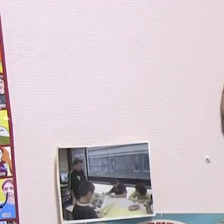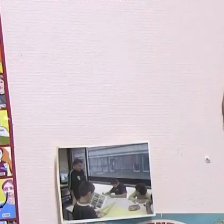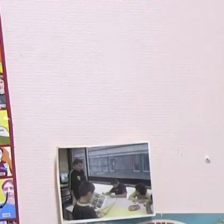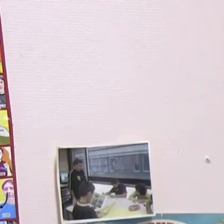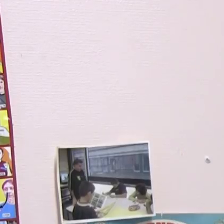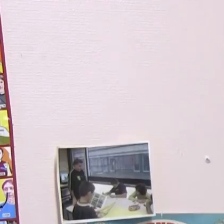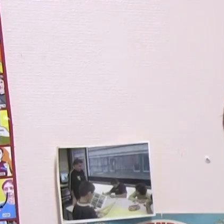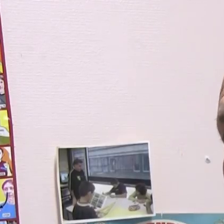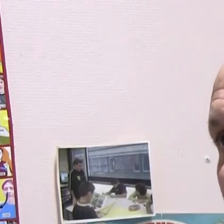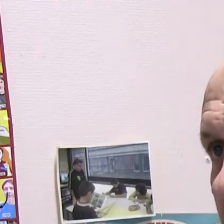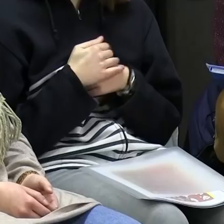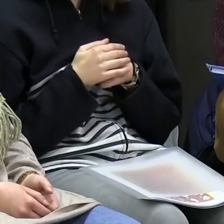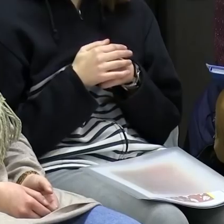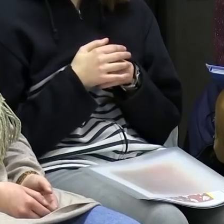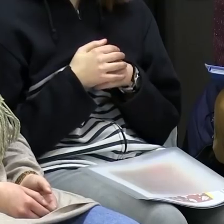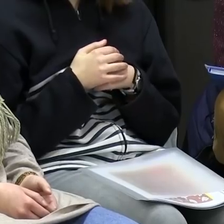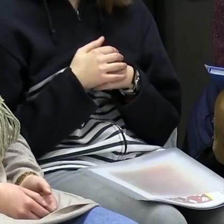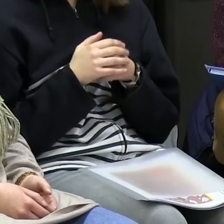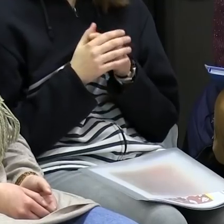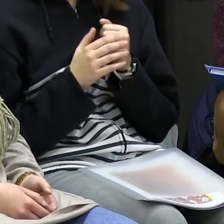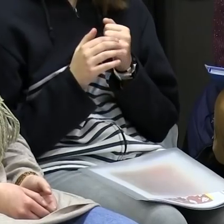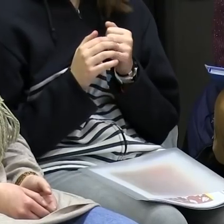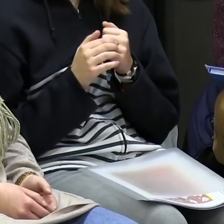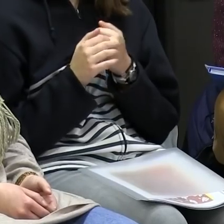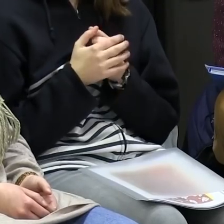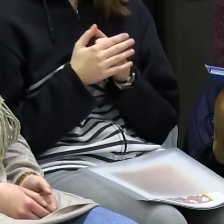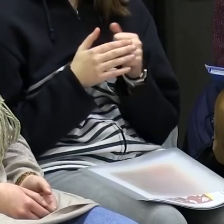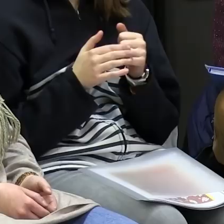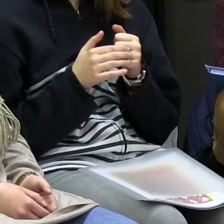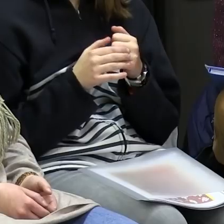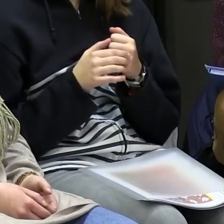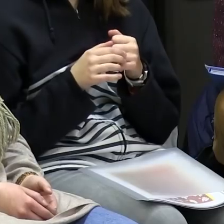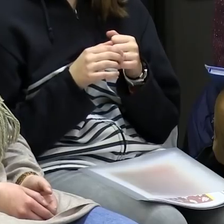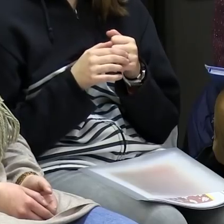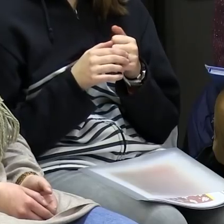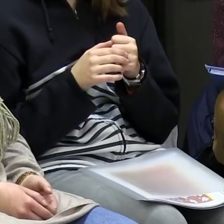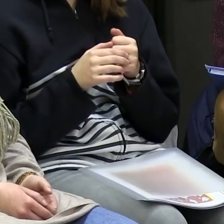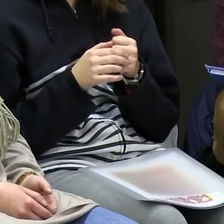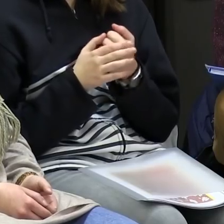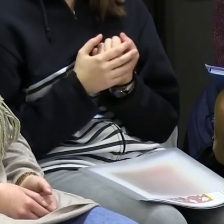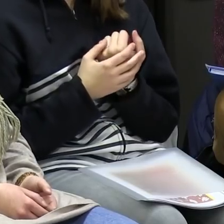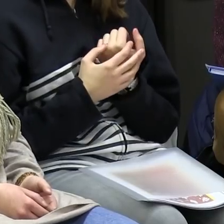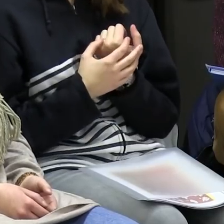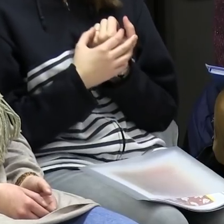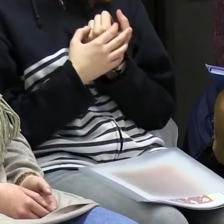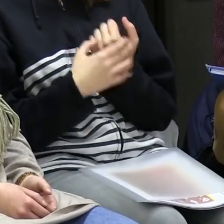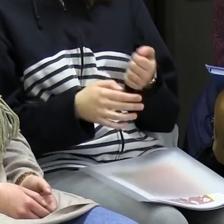On rencontre parfois des personnes qui, au niveau de la motricité, sont pas très à l'aise ou alors sont